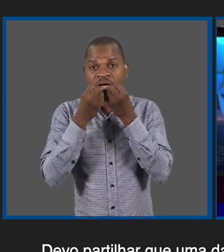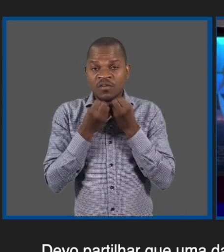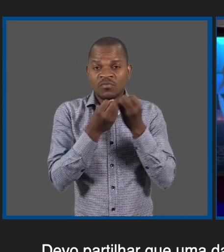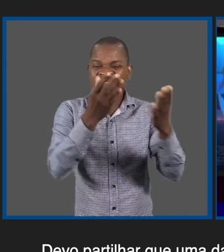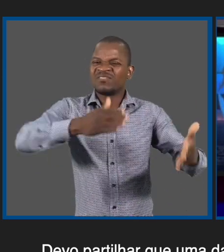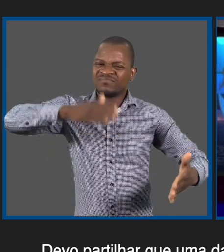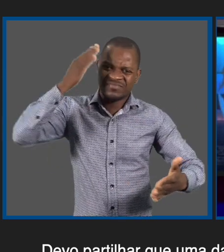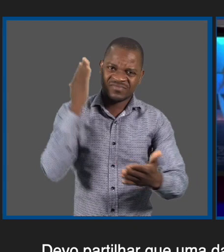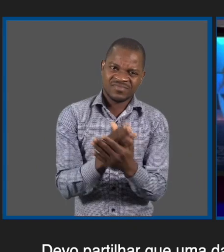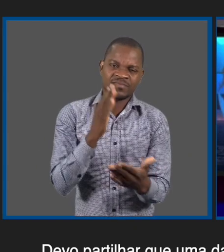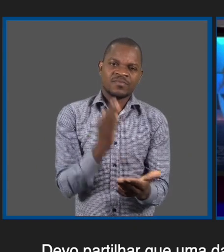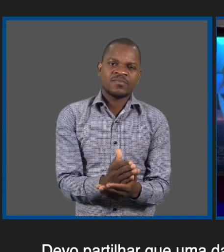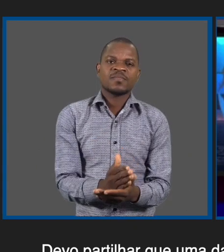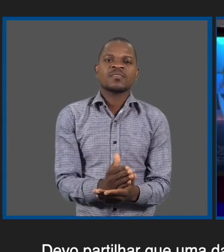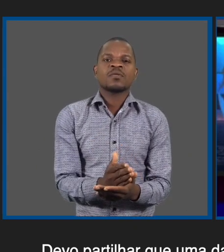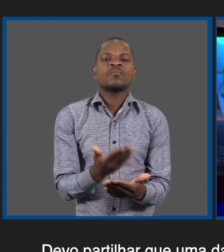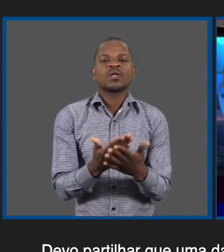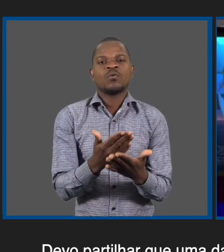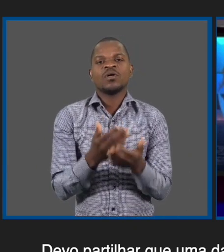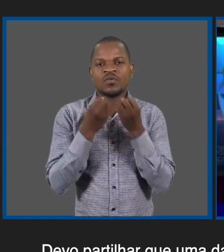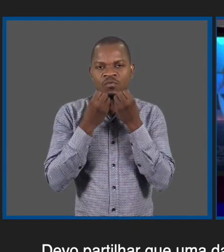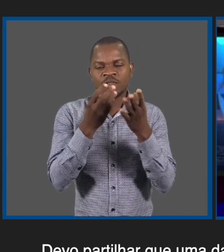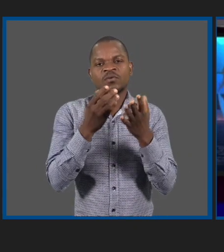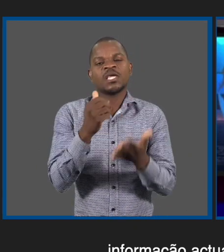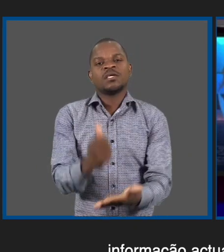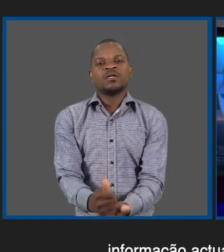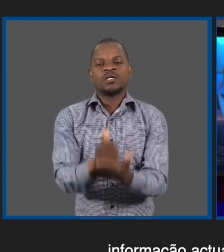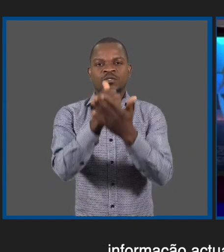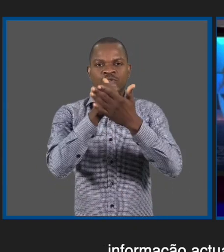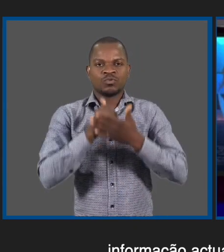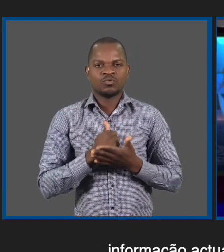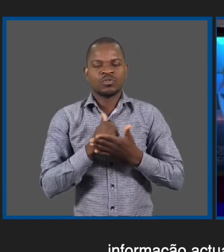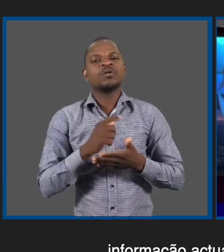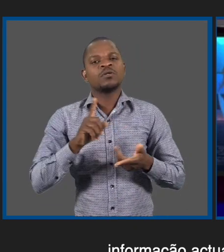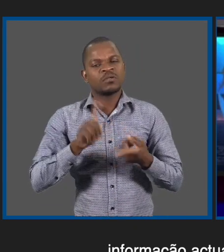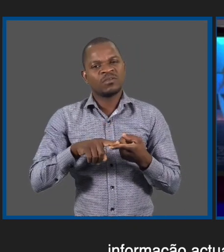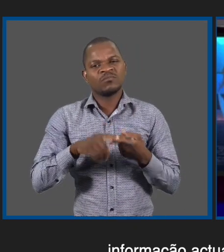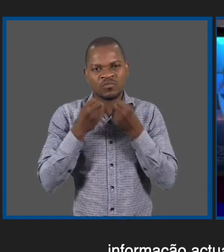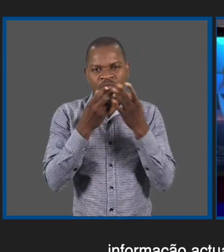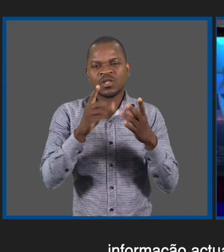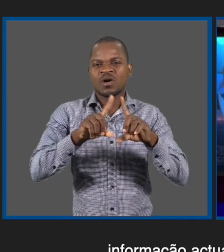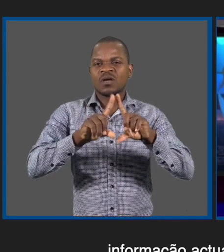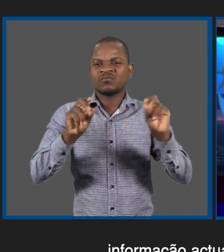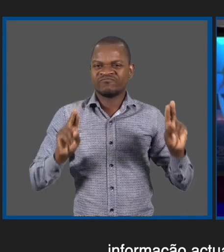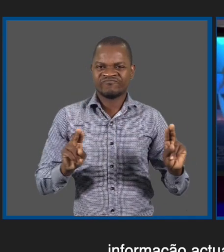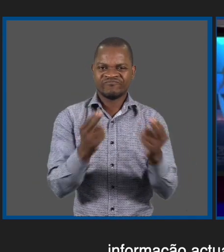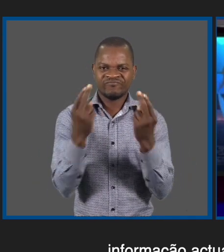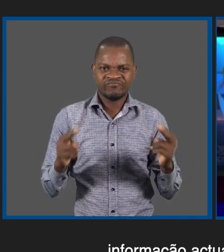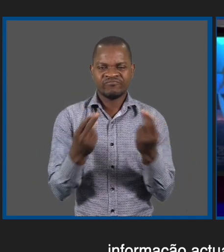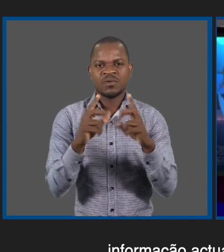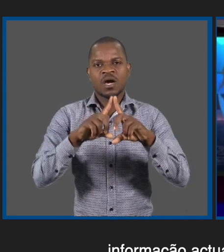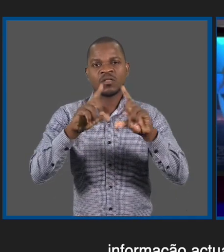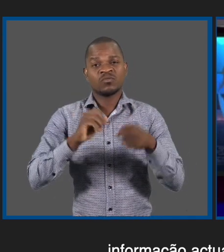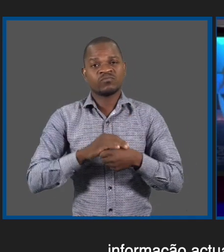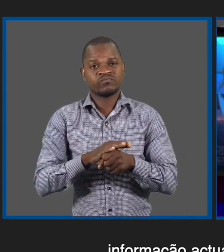à informação fidedigna, informação confortante, informação atualizada sobre a